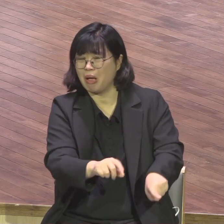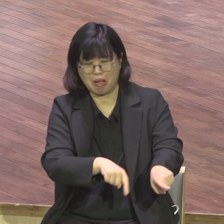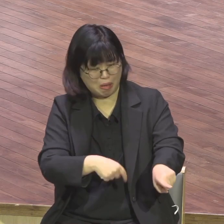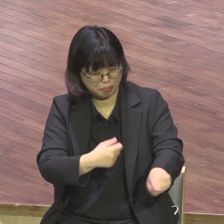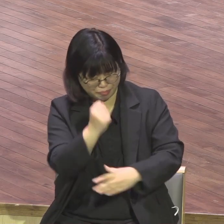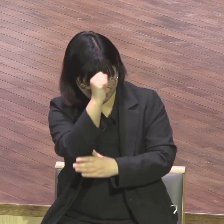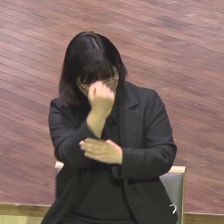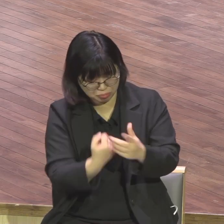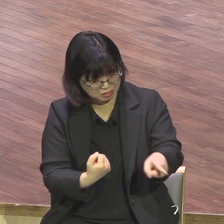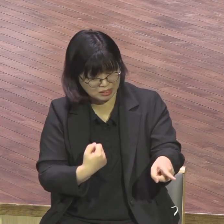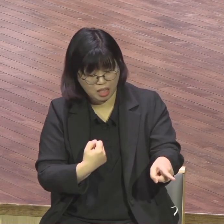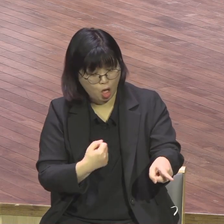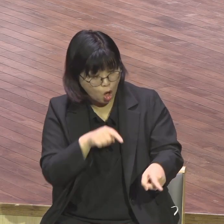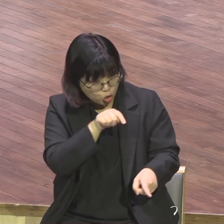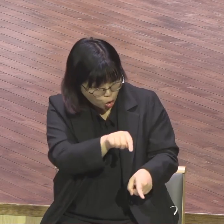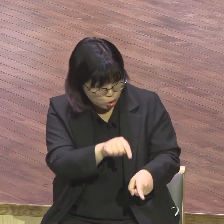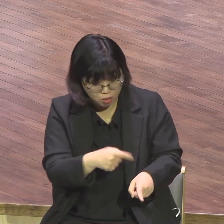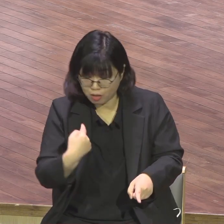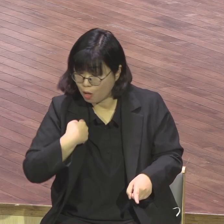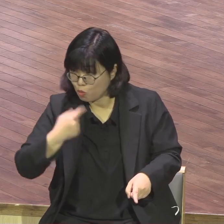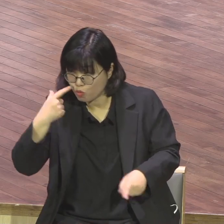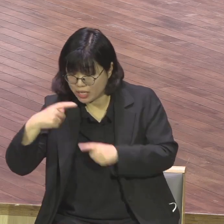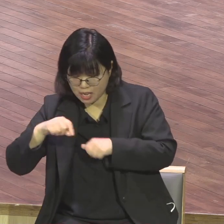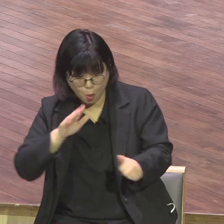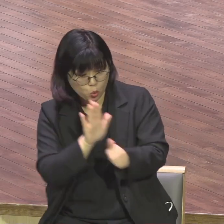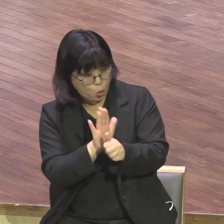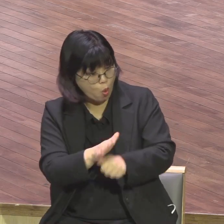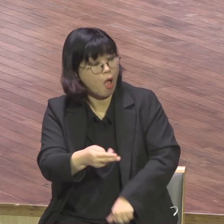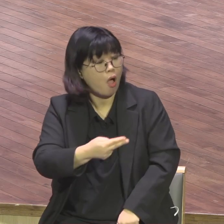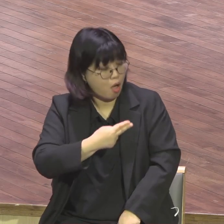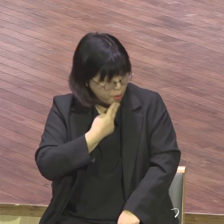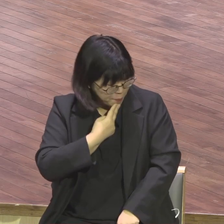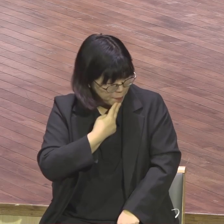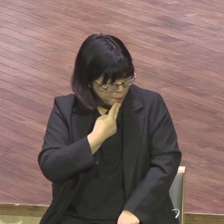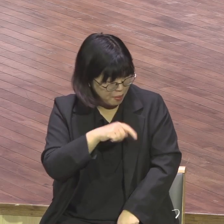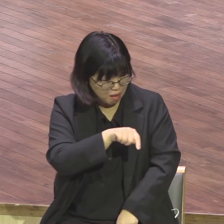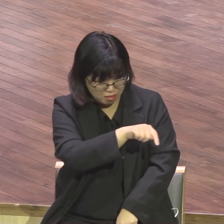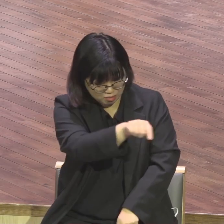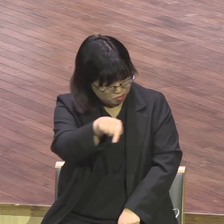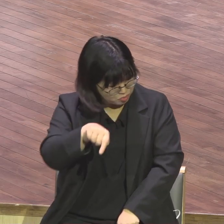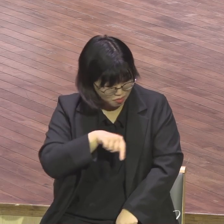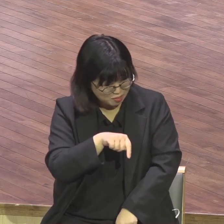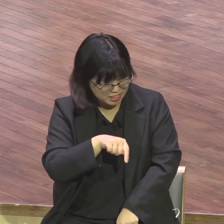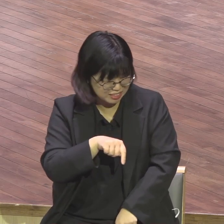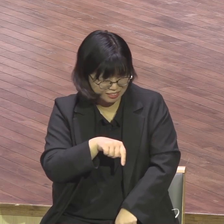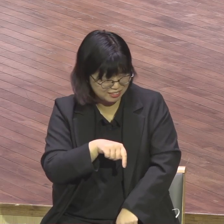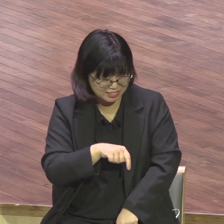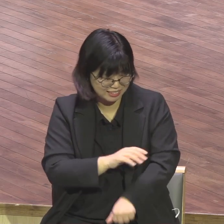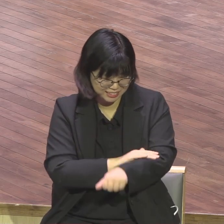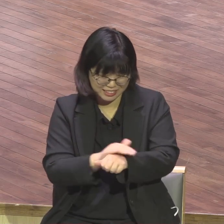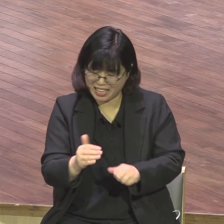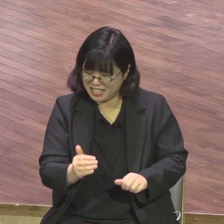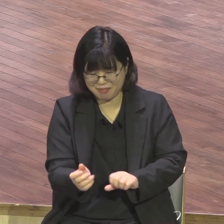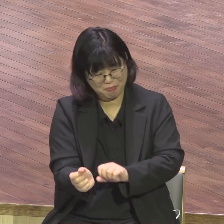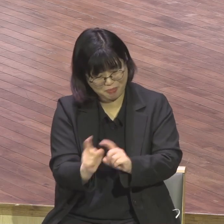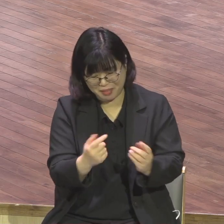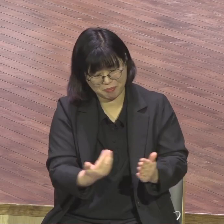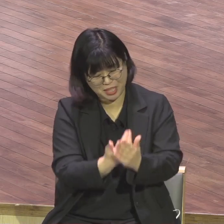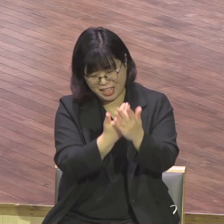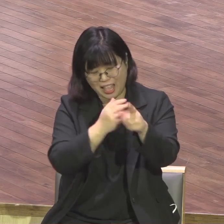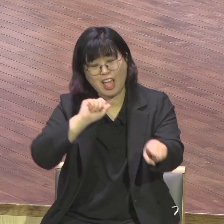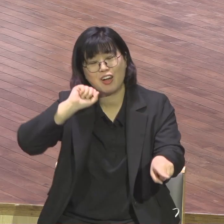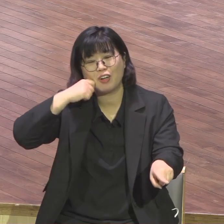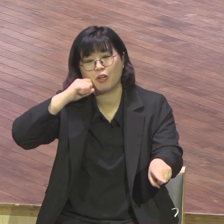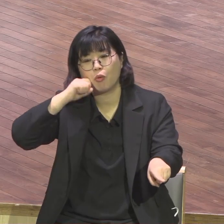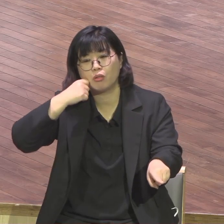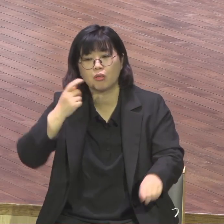철도고 뭐고 다 일본 사람들이 와서 46년 동안 압제하면서 만든 것이 이 철도. 우린 철도도 몰랐잖아요. 그거 다